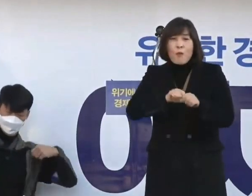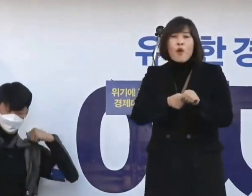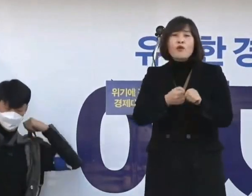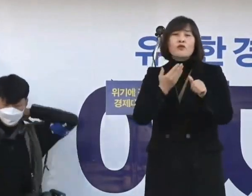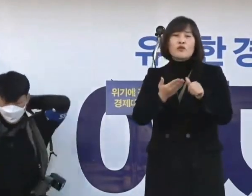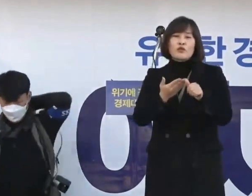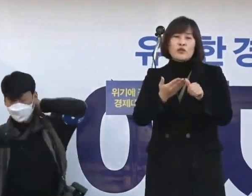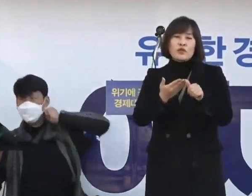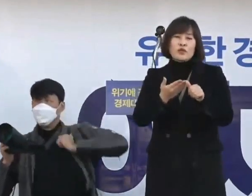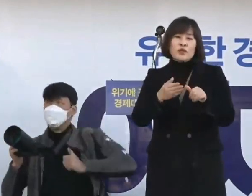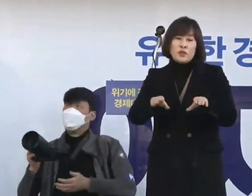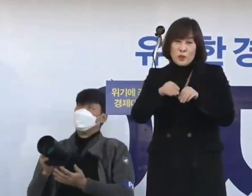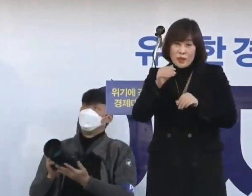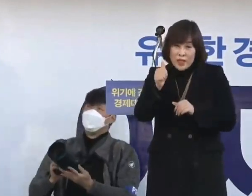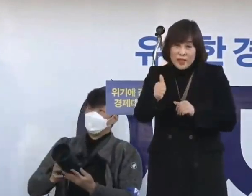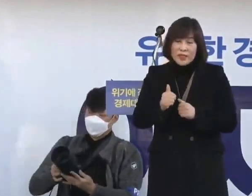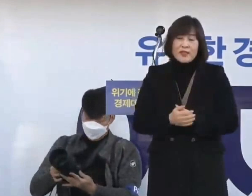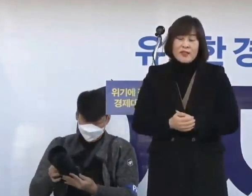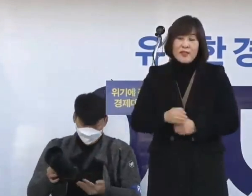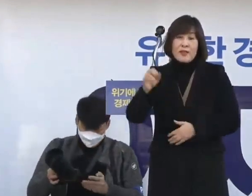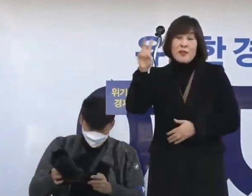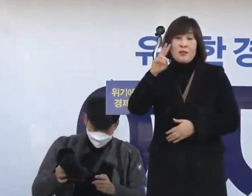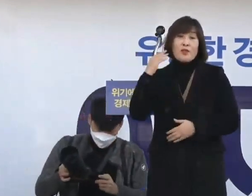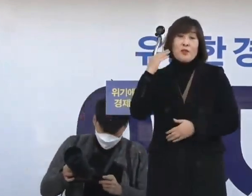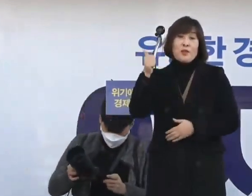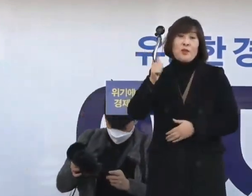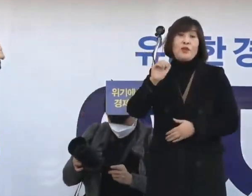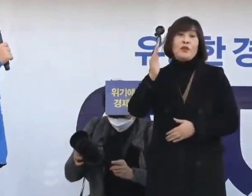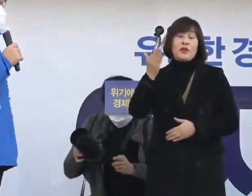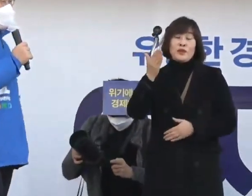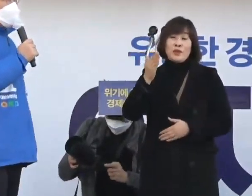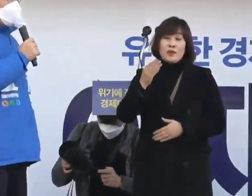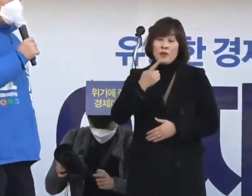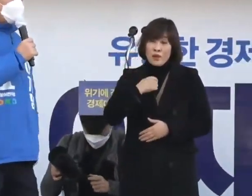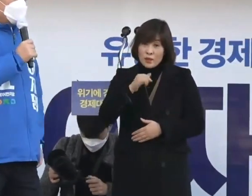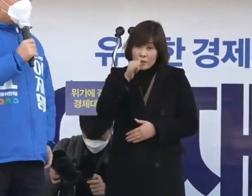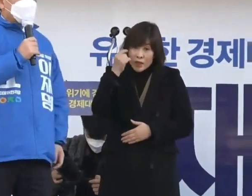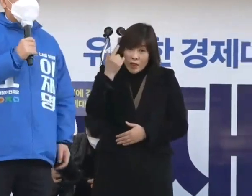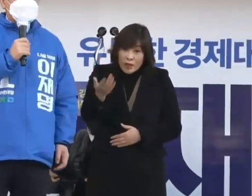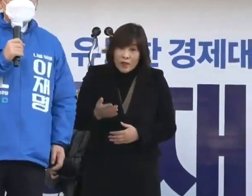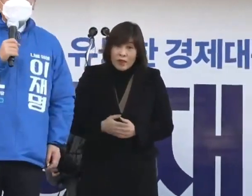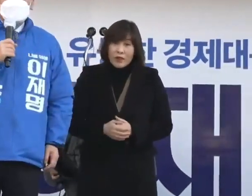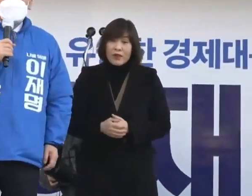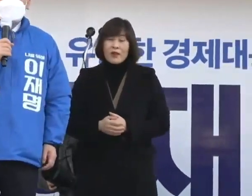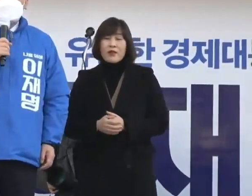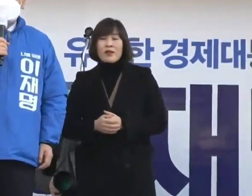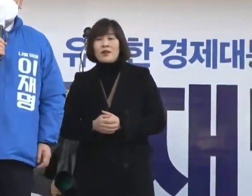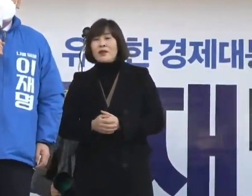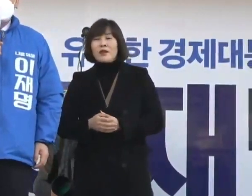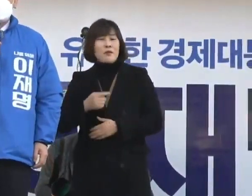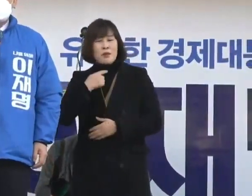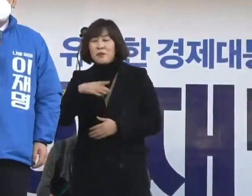주던 검찰총장이 갑자기 대통령이 된 사례가 있습니까? 여러분,